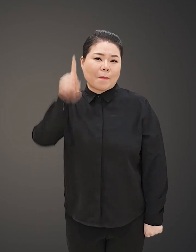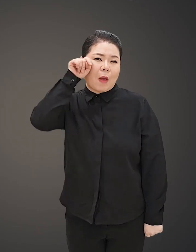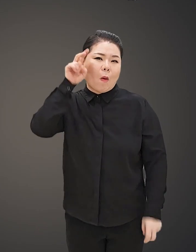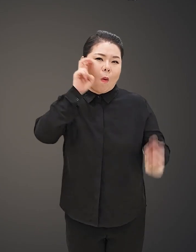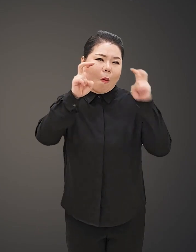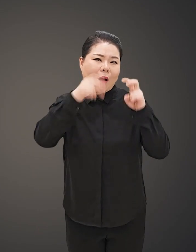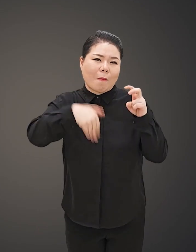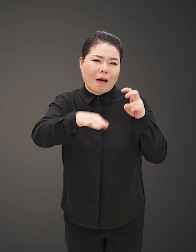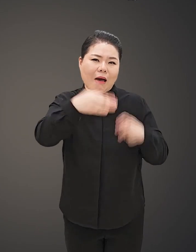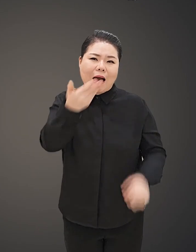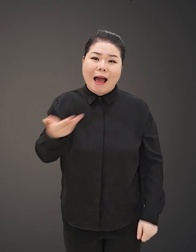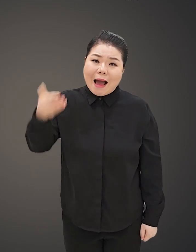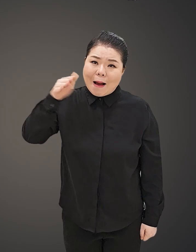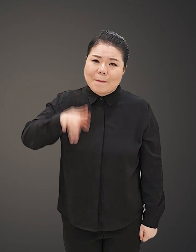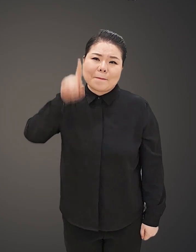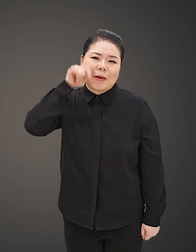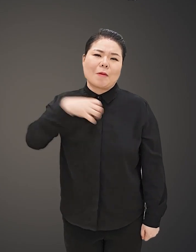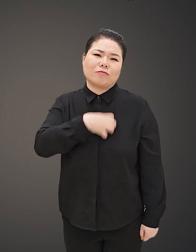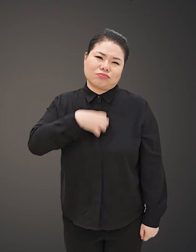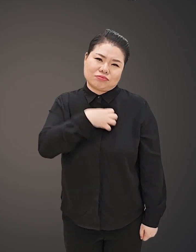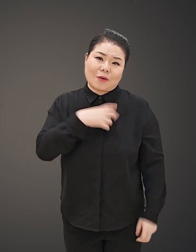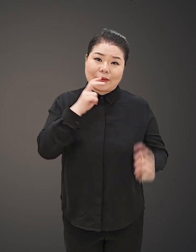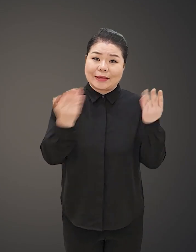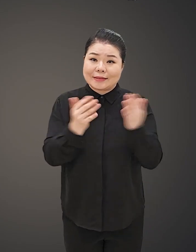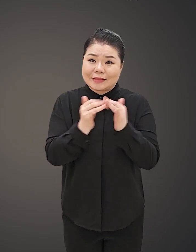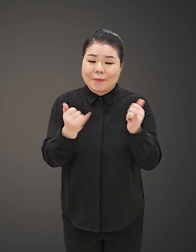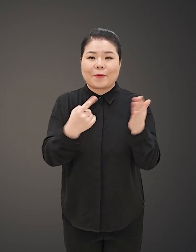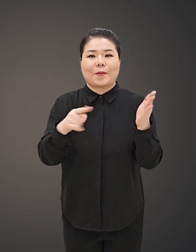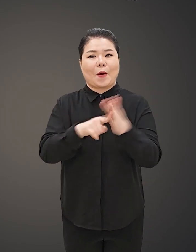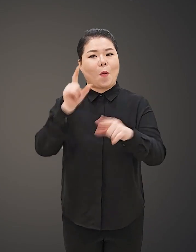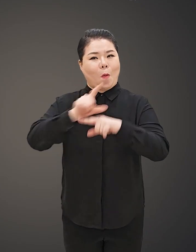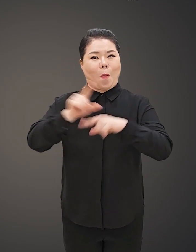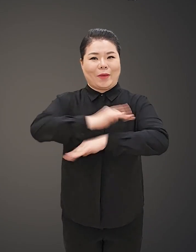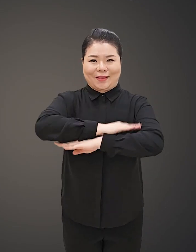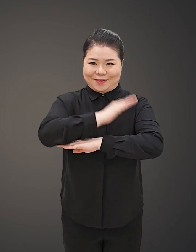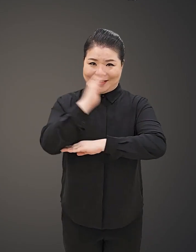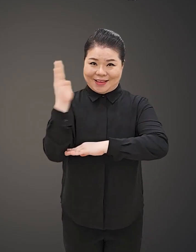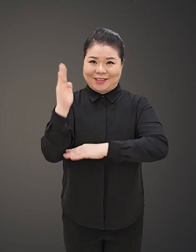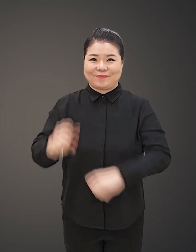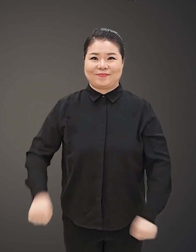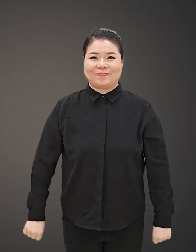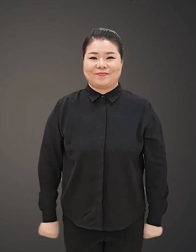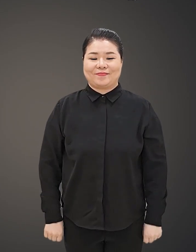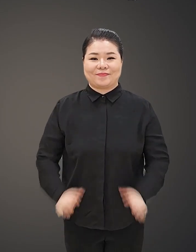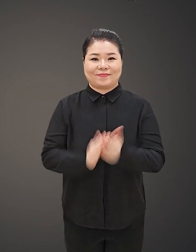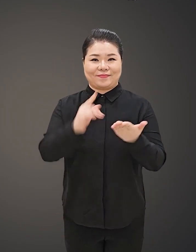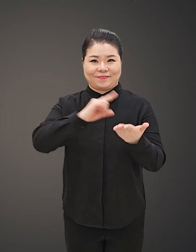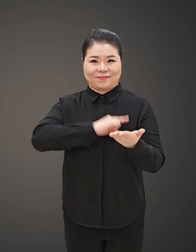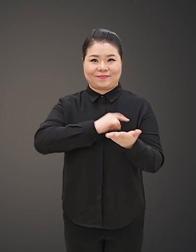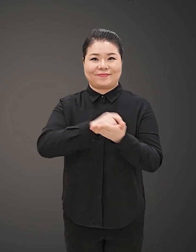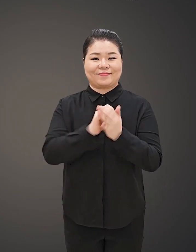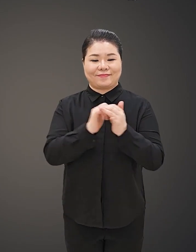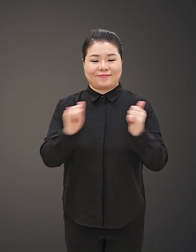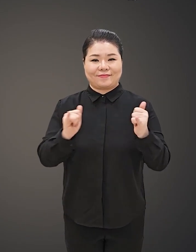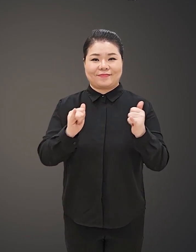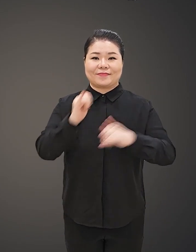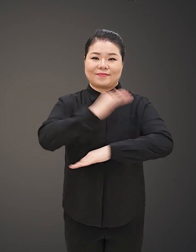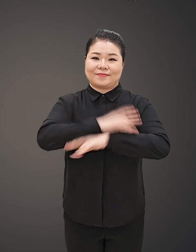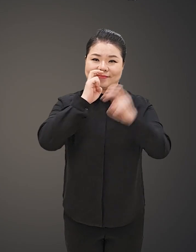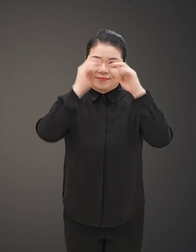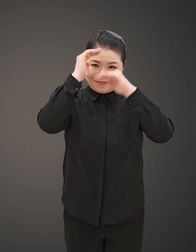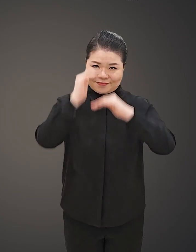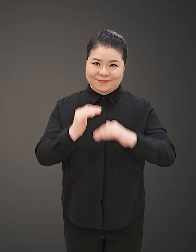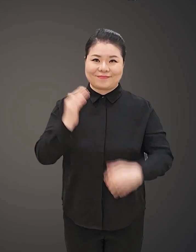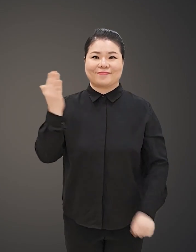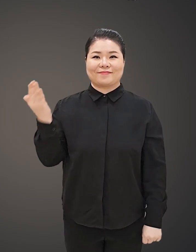매일 출근하지만 매일 괴로운 직장인들을 위한 본격 고민 에세이. 도서명 왜 힘들지?